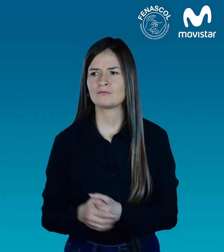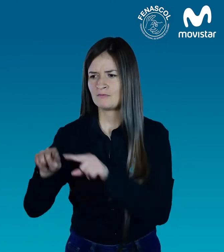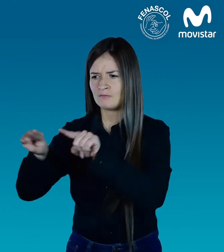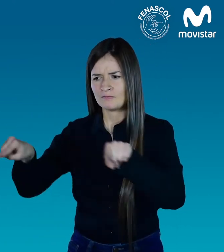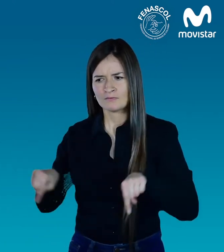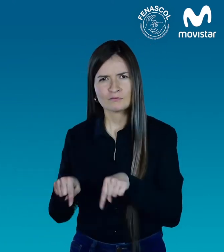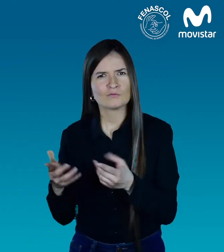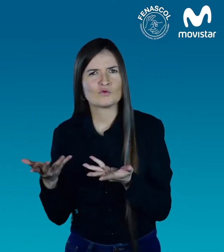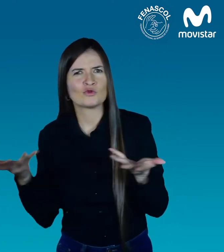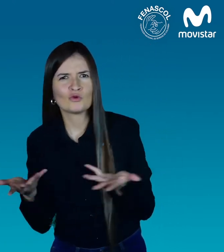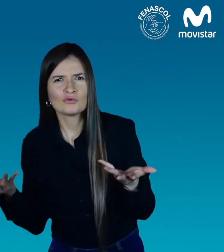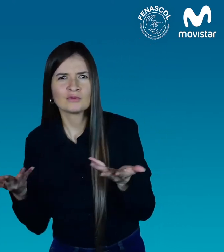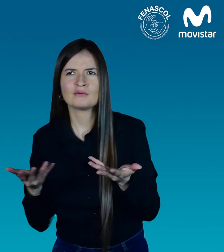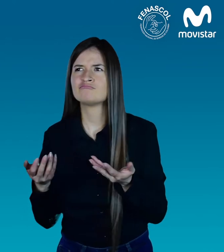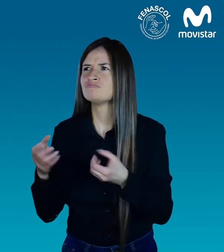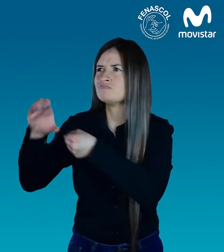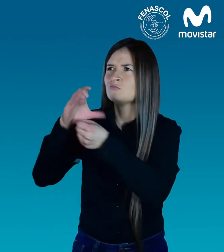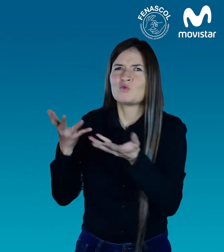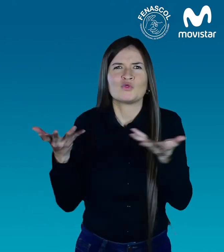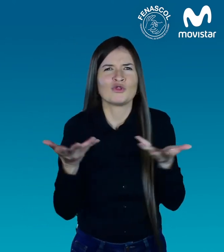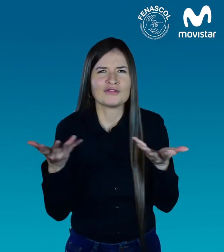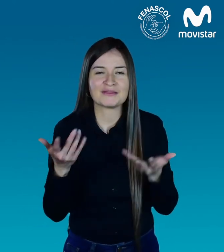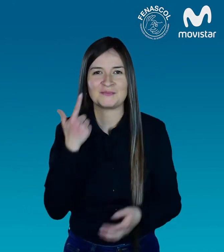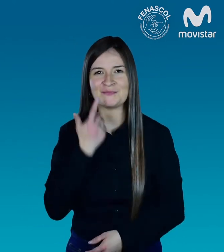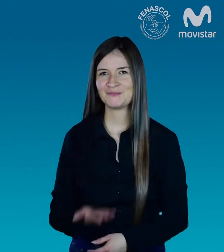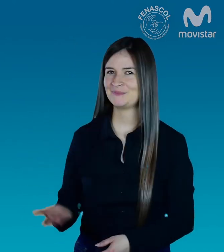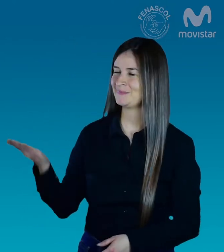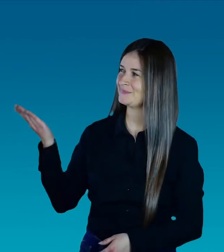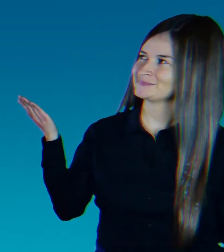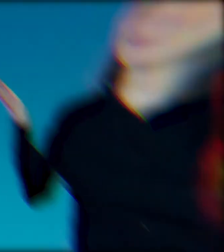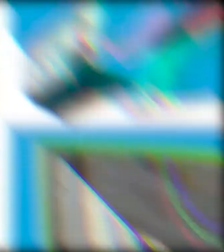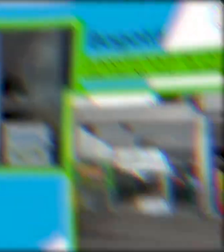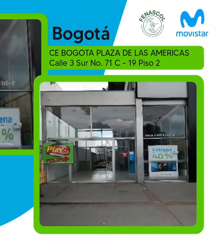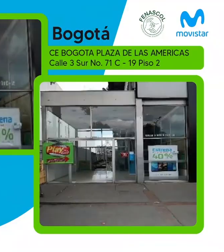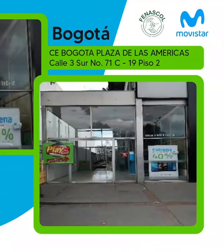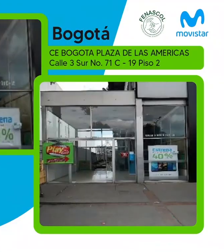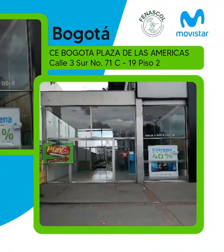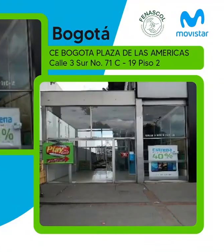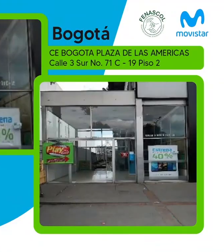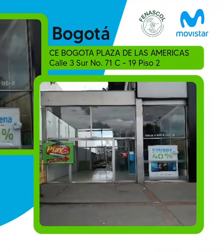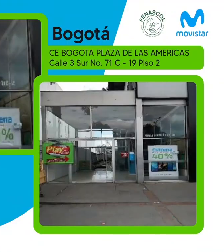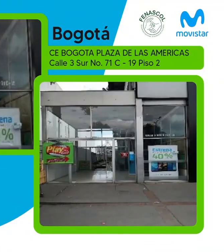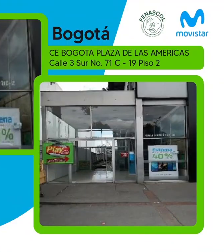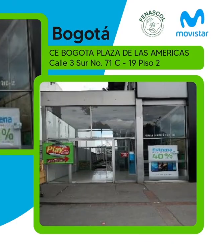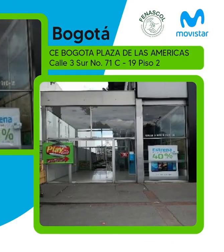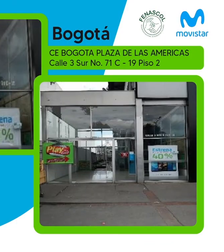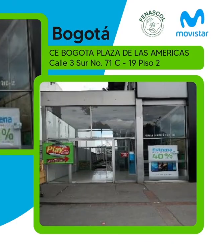Para saber dónde están ubicados los centros de experiencia Movistar, mira estas imágenes. Bogotá, Plaza de las Américas.